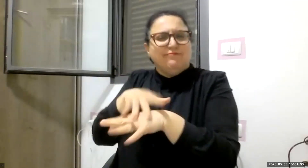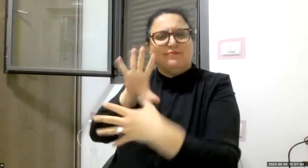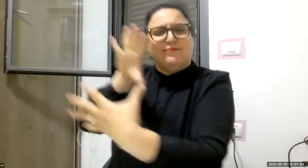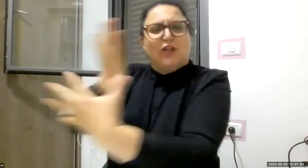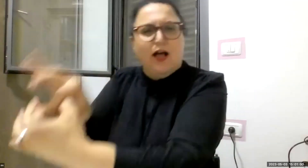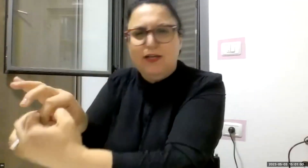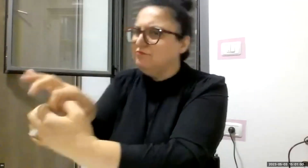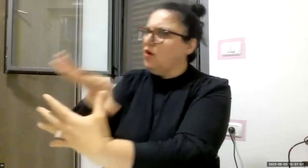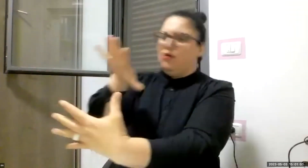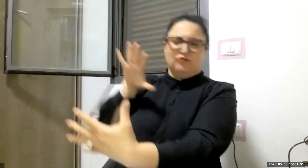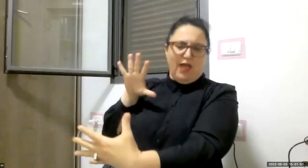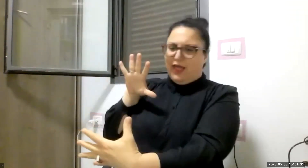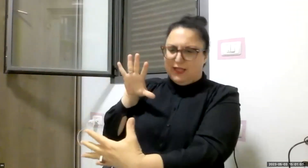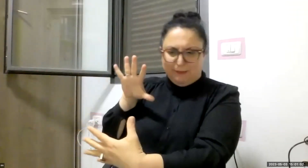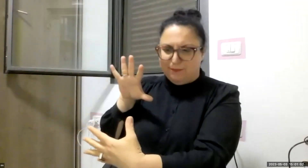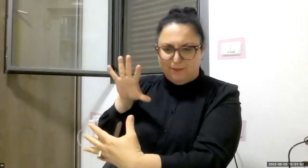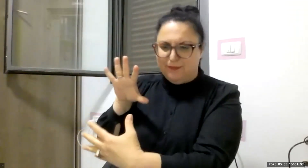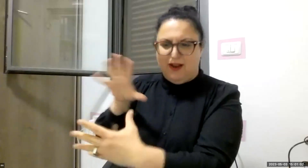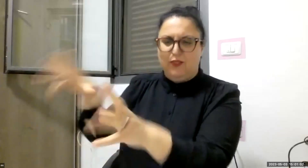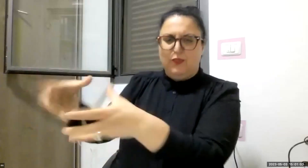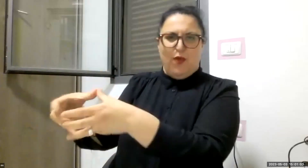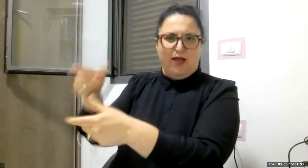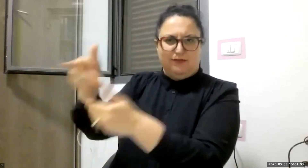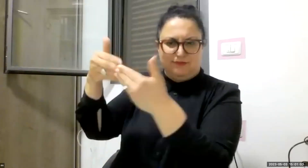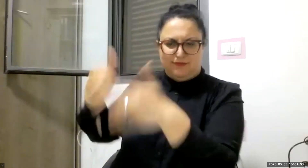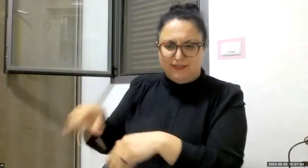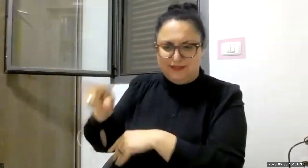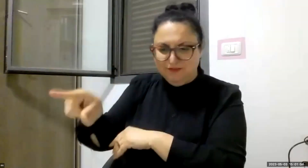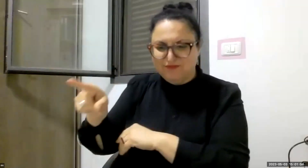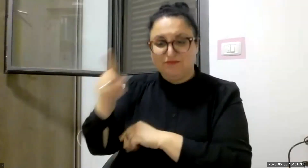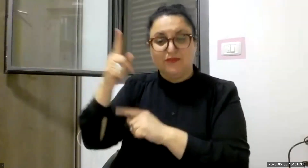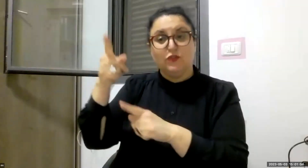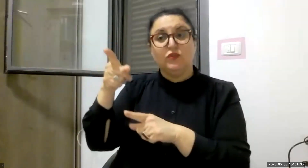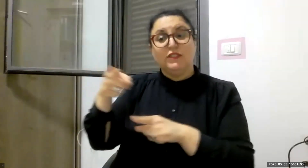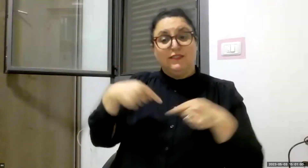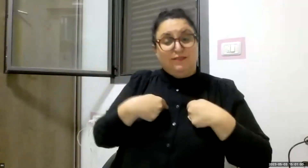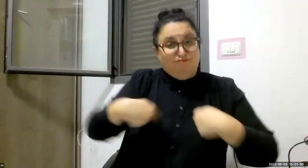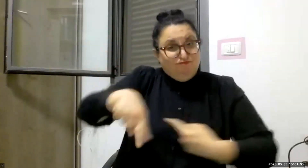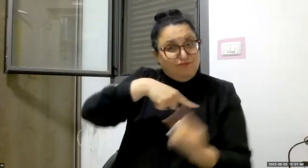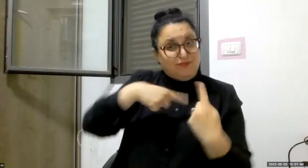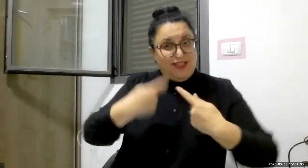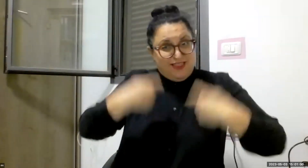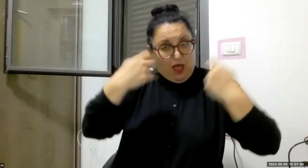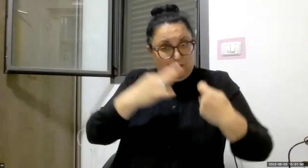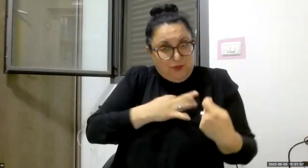החרשים מרגישים שייכים ולא שייכים לתנועה הזו, לתנועת הנכים. אני,